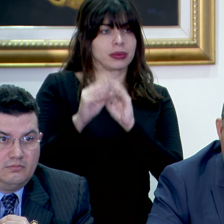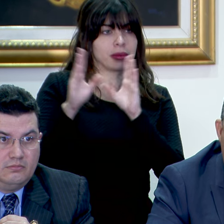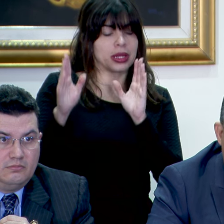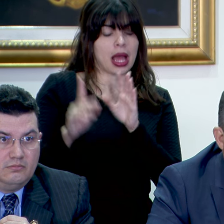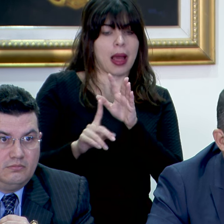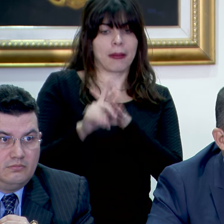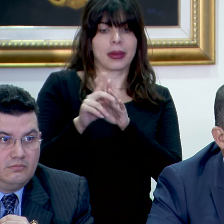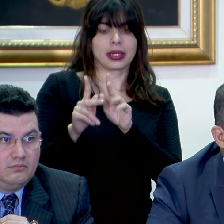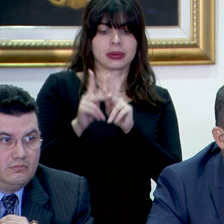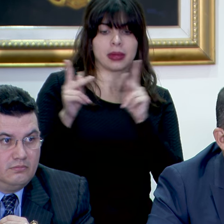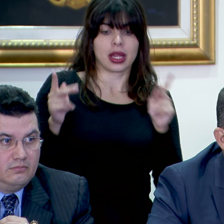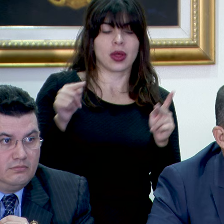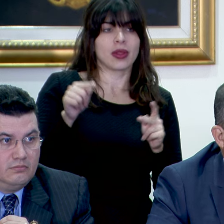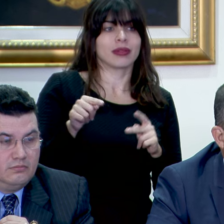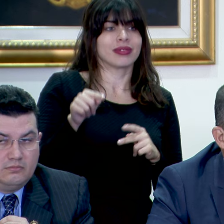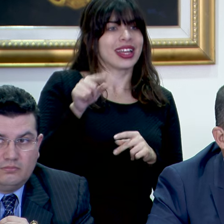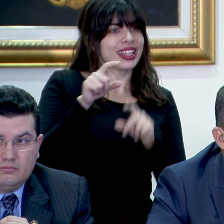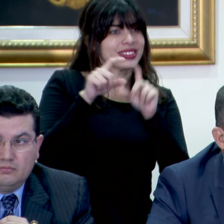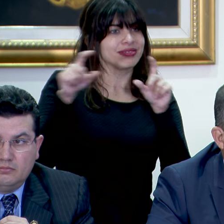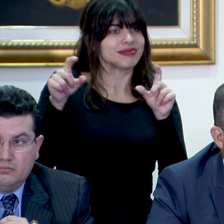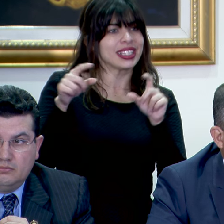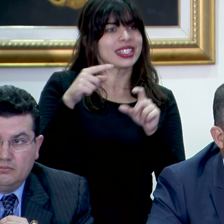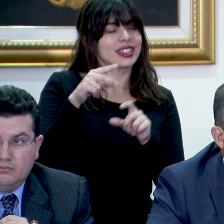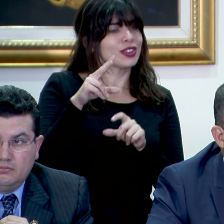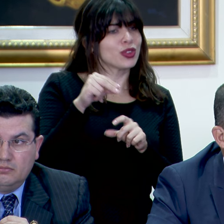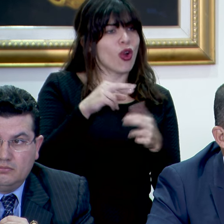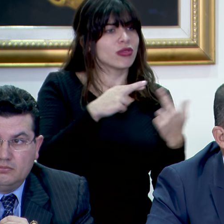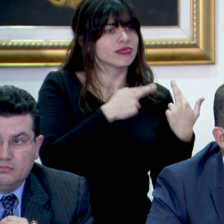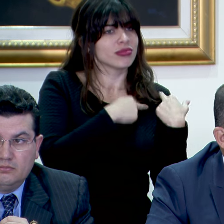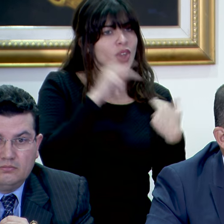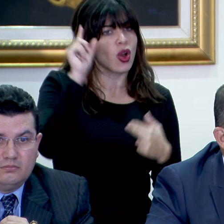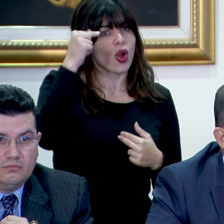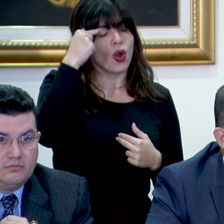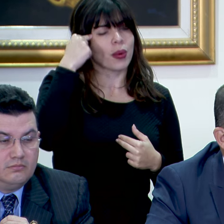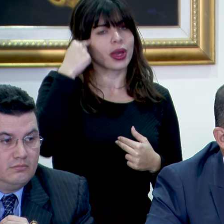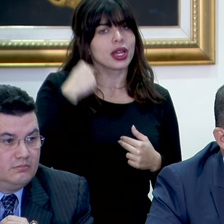que no es responsabilidad del gobierno